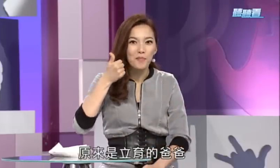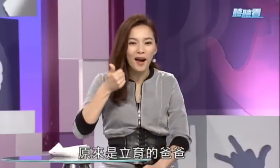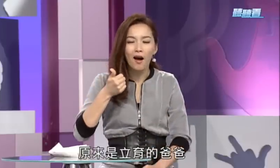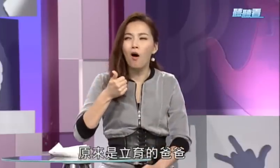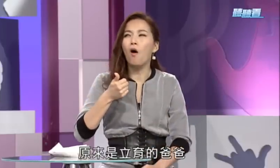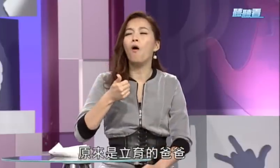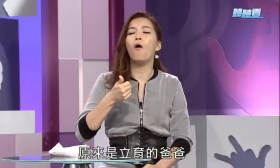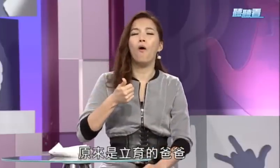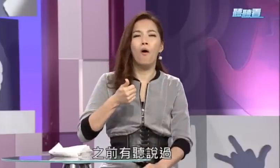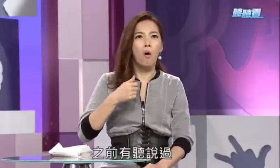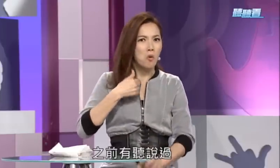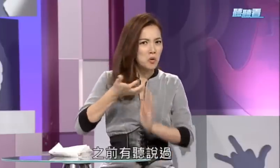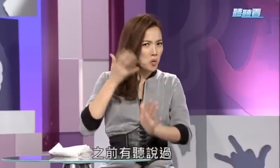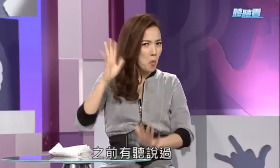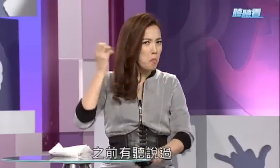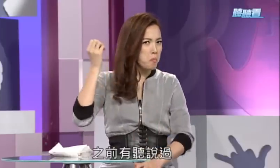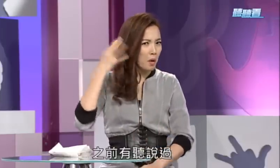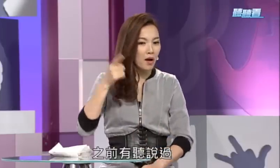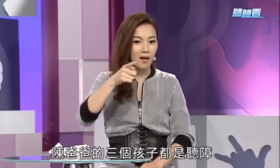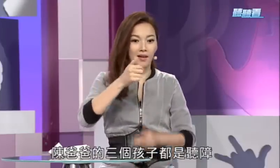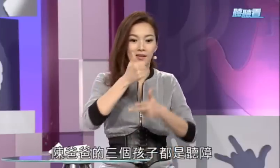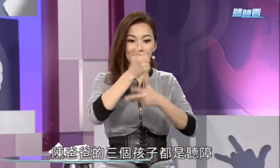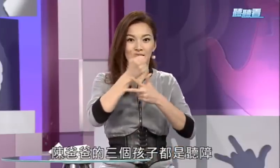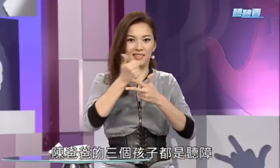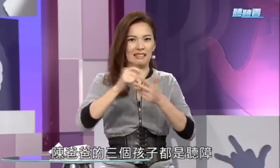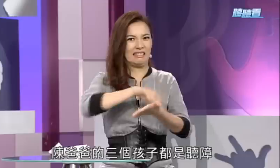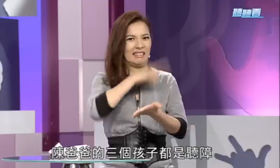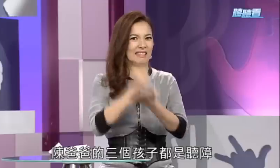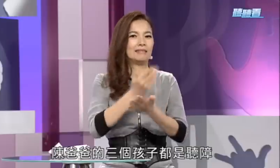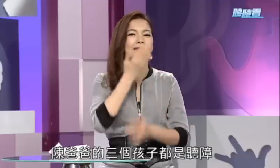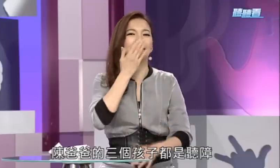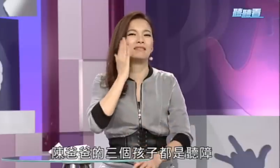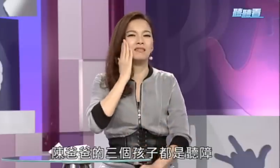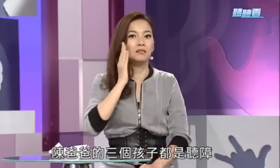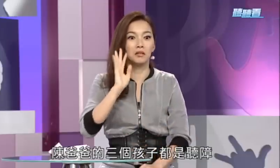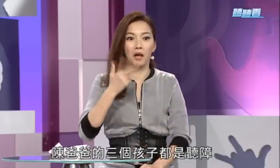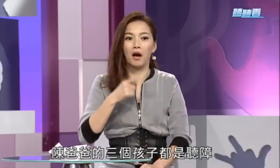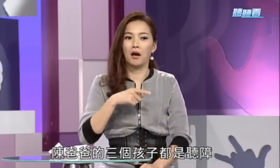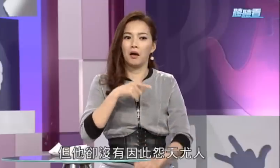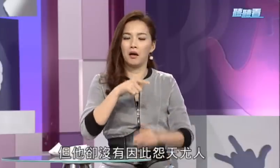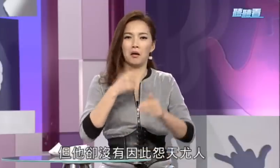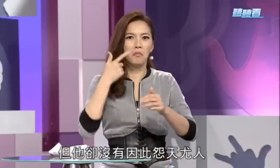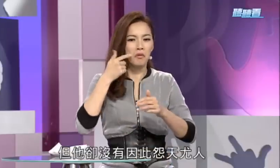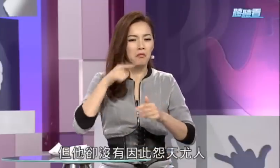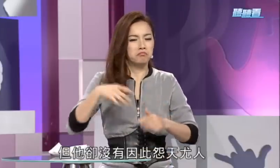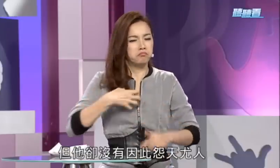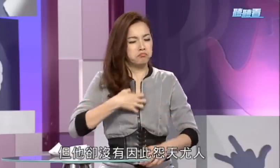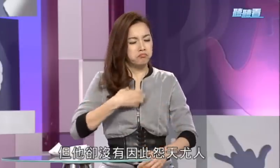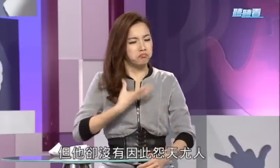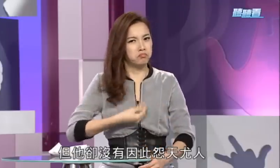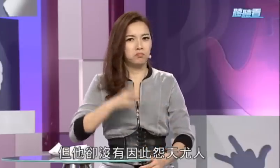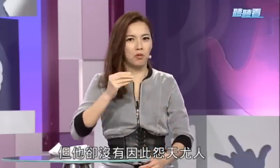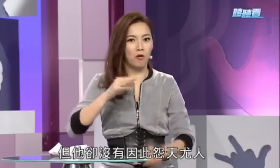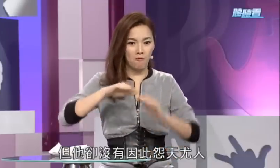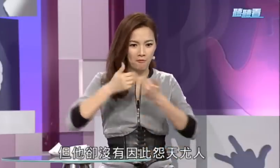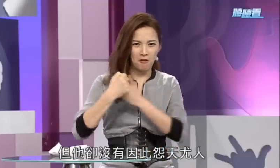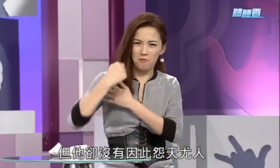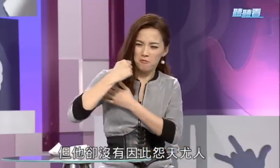哦。之前有听说过陈爸爸的三个孩子都是听障，但他却没有因此怨天尤人，